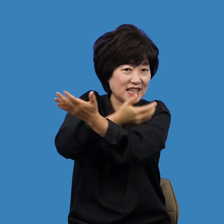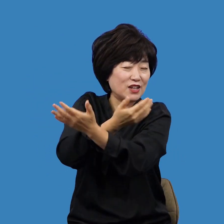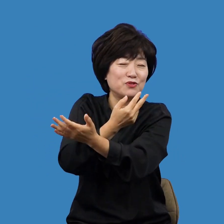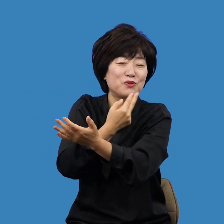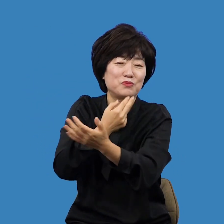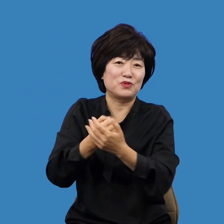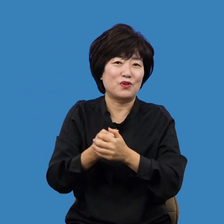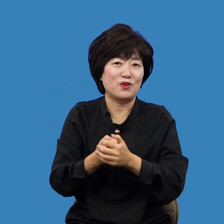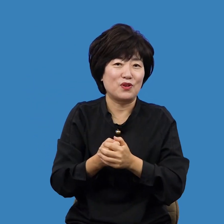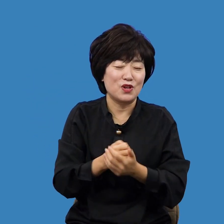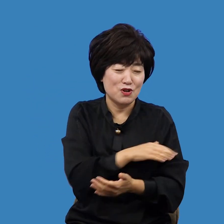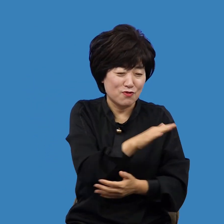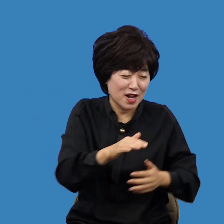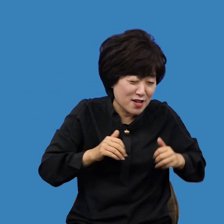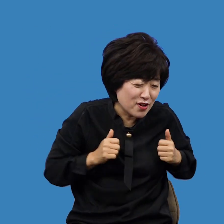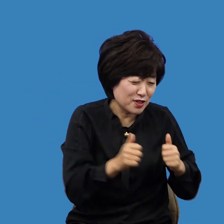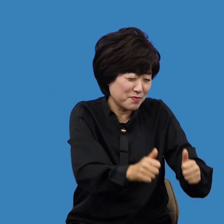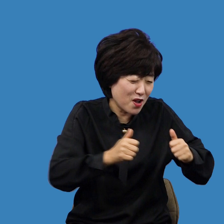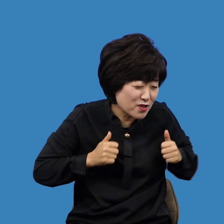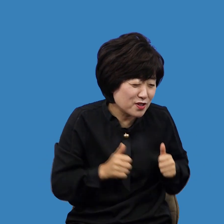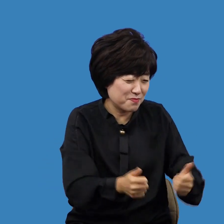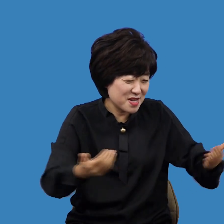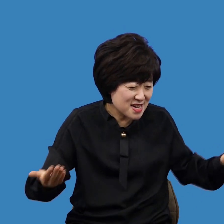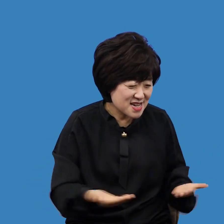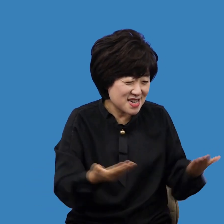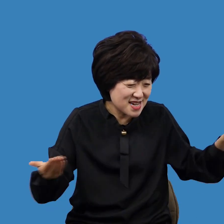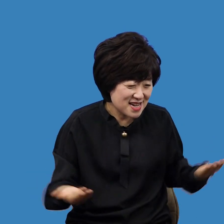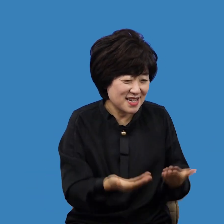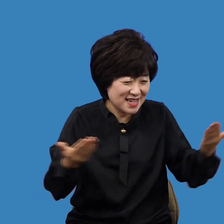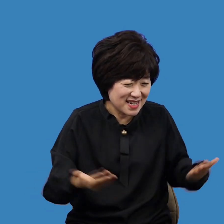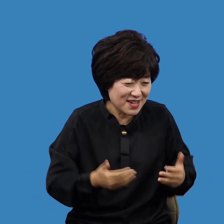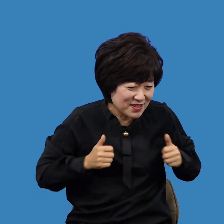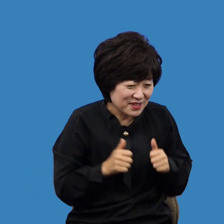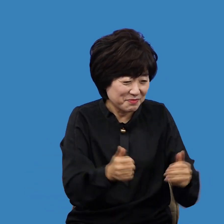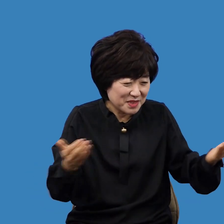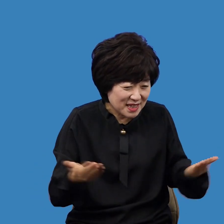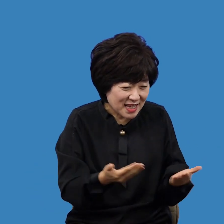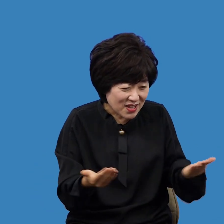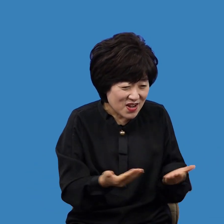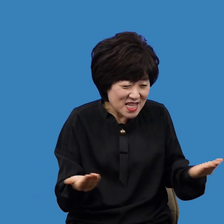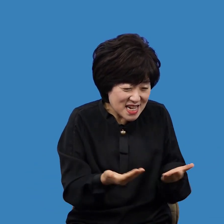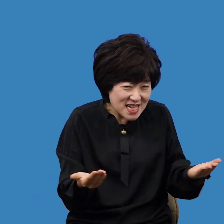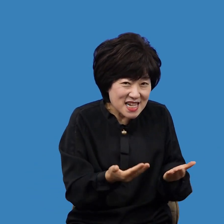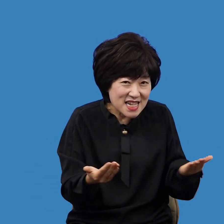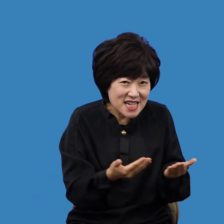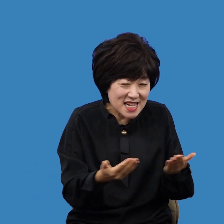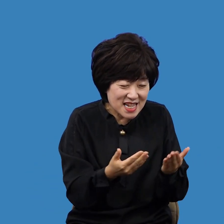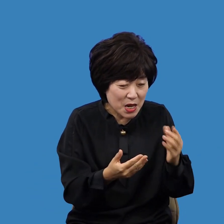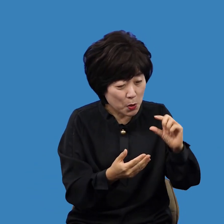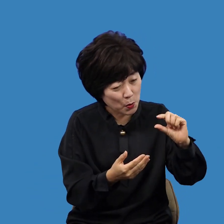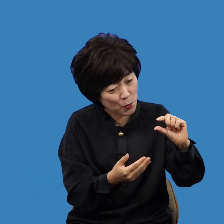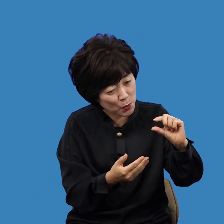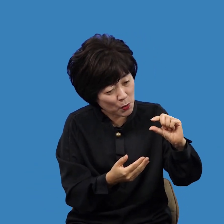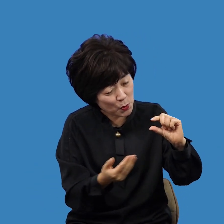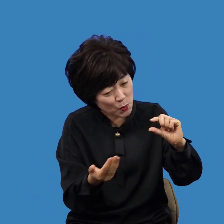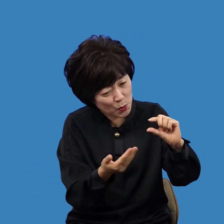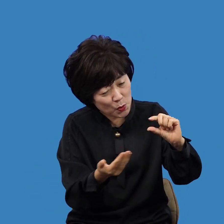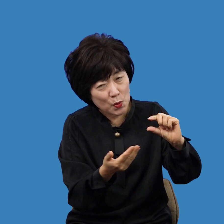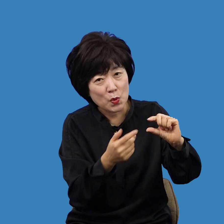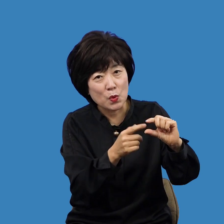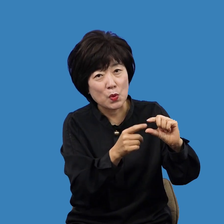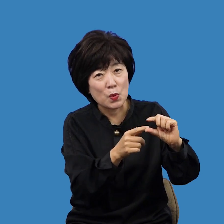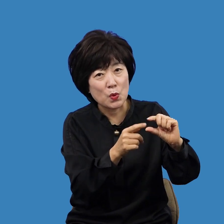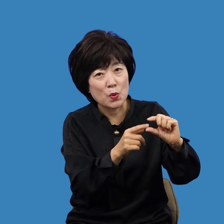우리가 이 땅에서 열심히 무슨 일을 했어. 열심히 무슨 일을 해서 요만큼 일을 했어. 근데 그거 가지고 영적인